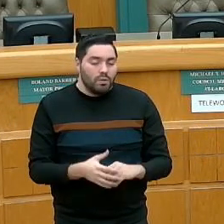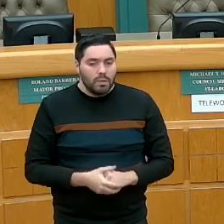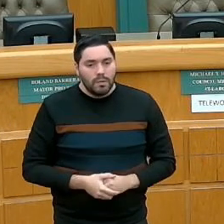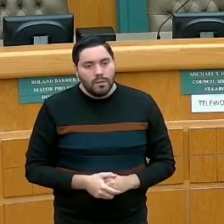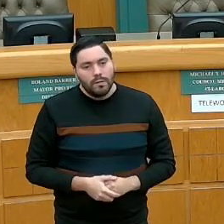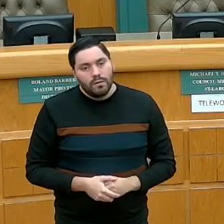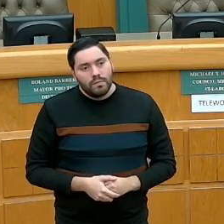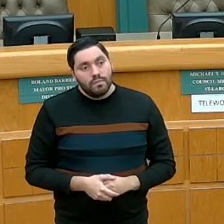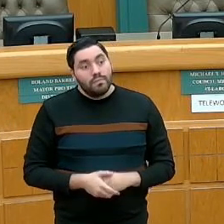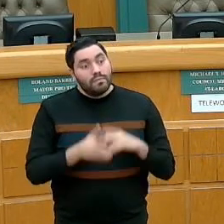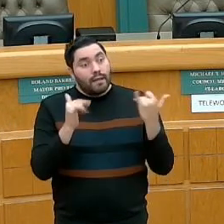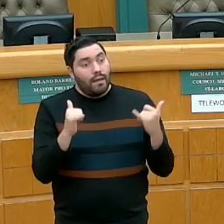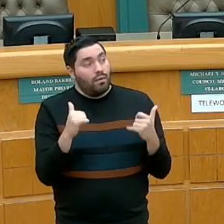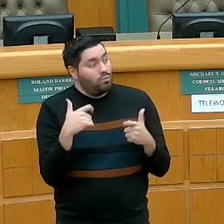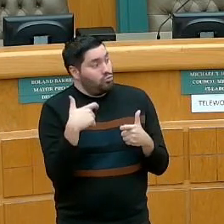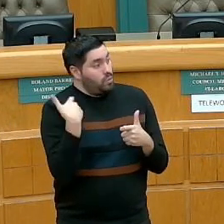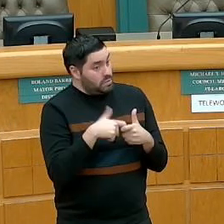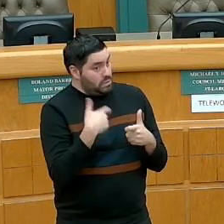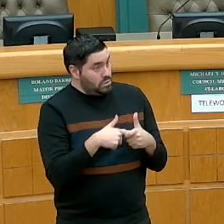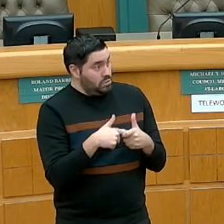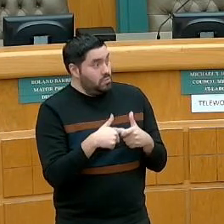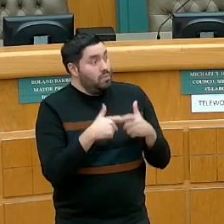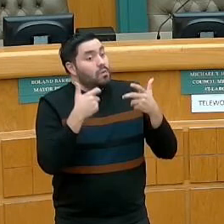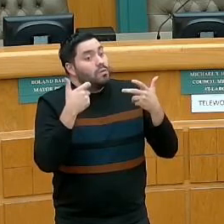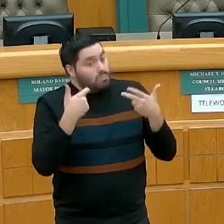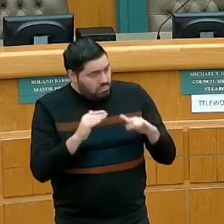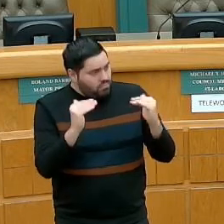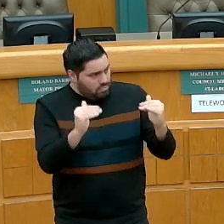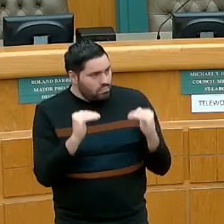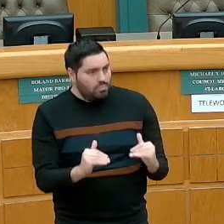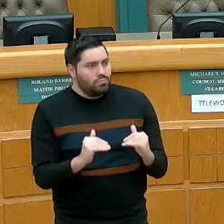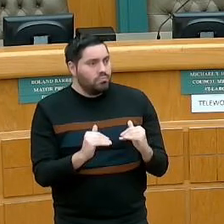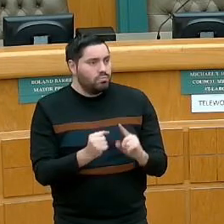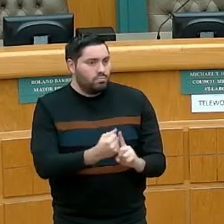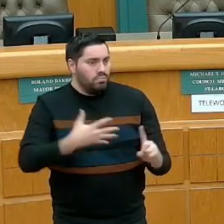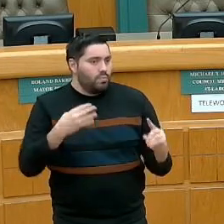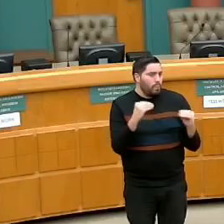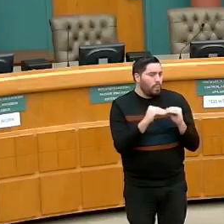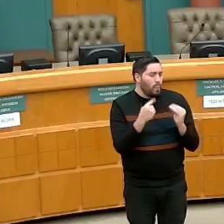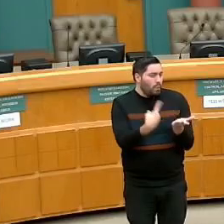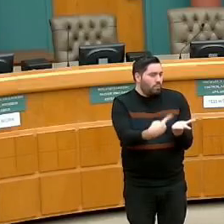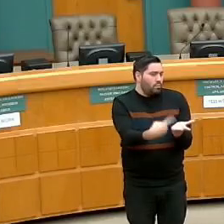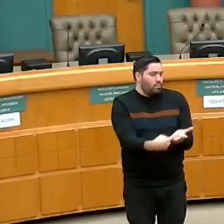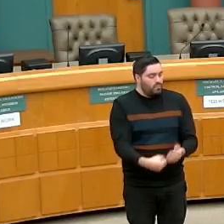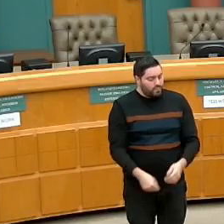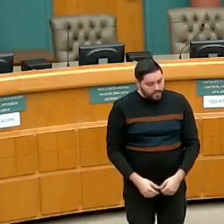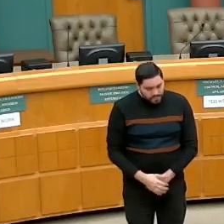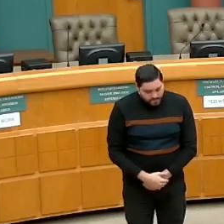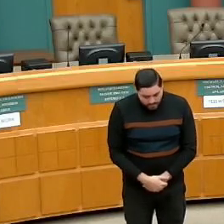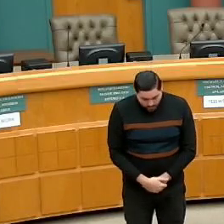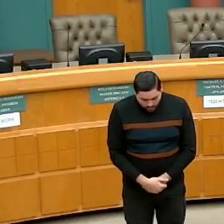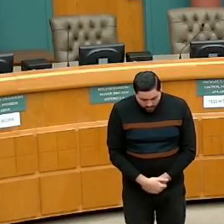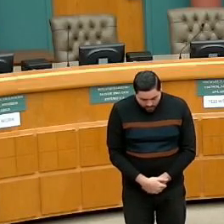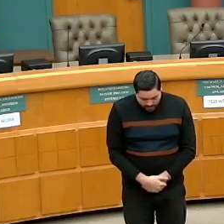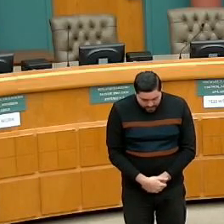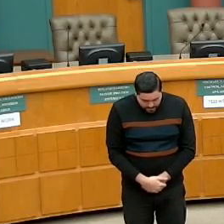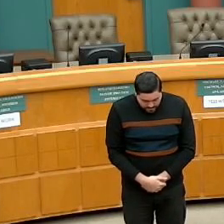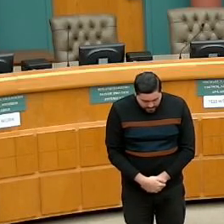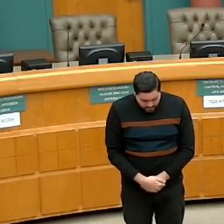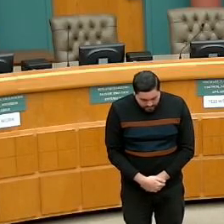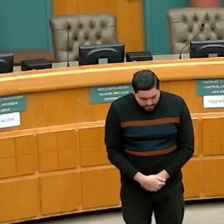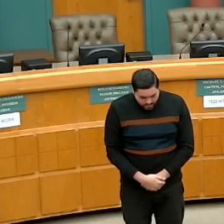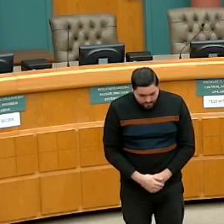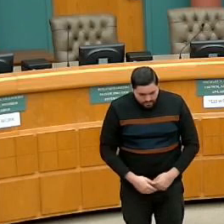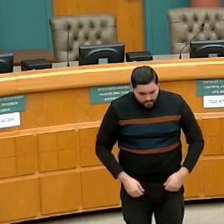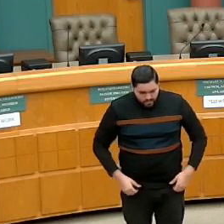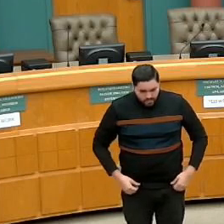We'll take a translation on this, and then we'll go to the next item. El día de hoy se llevaron a cabo un total de 28 pruebas para la detección del coronavirus. La próxima